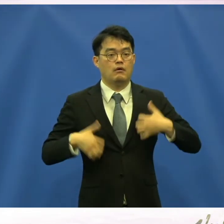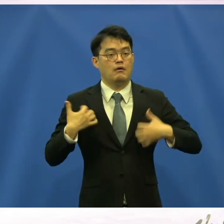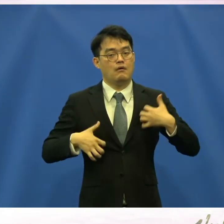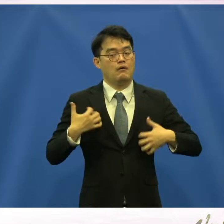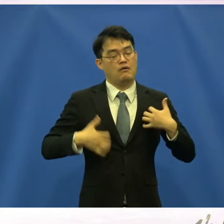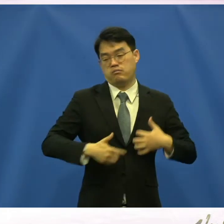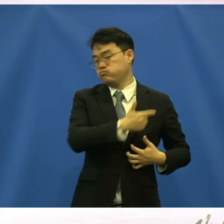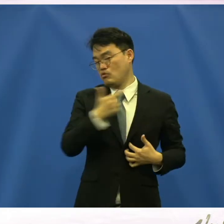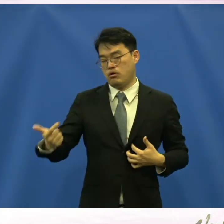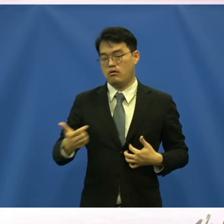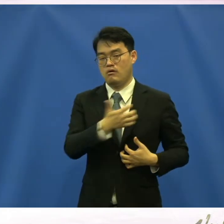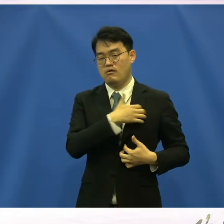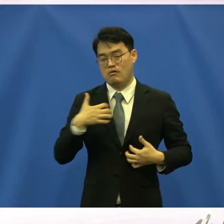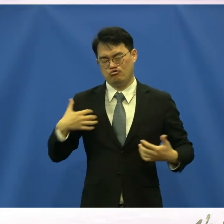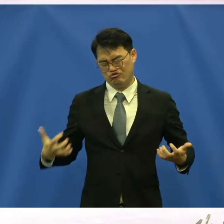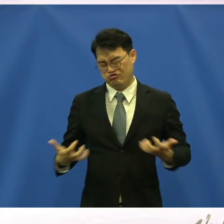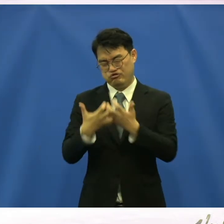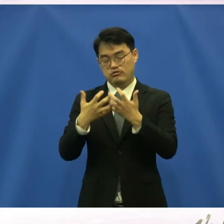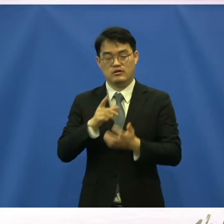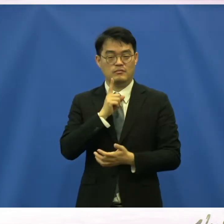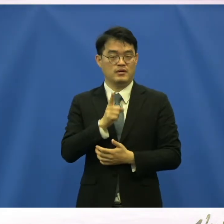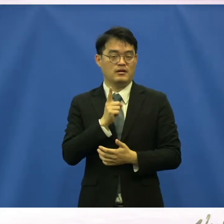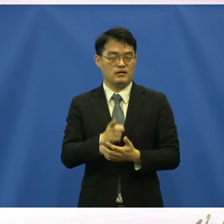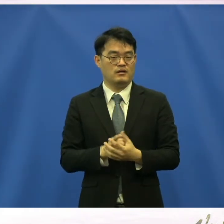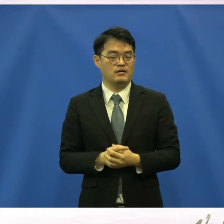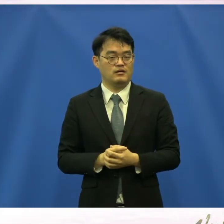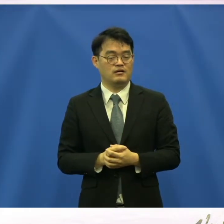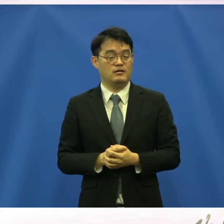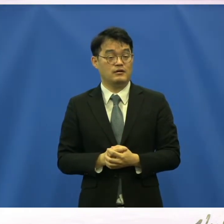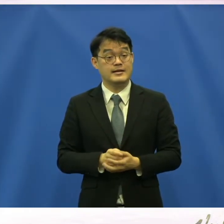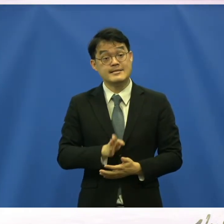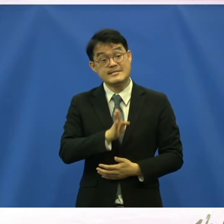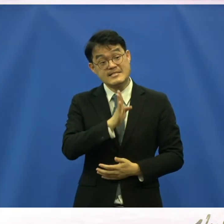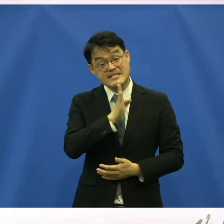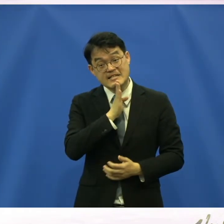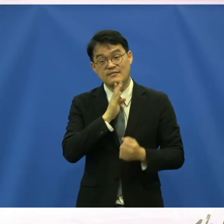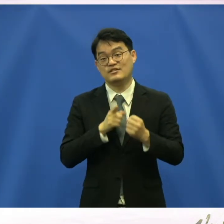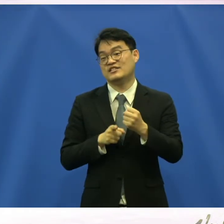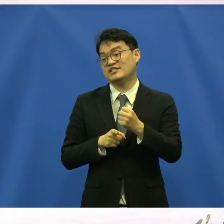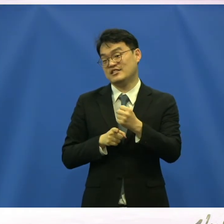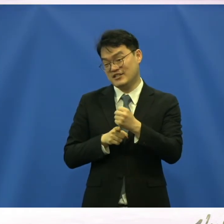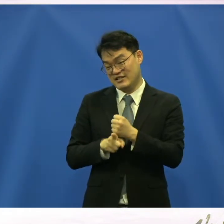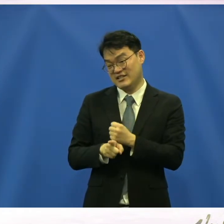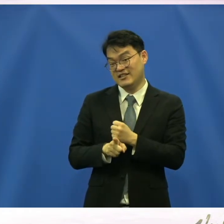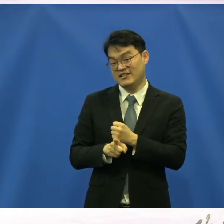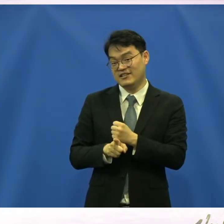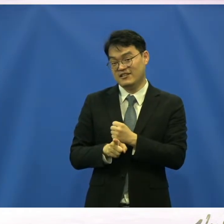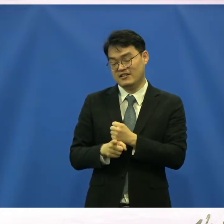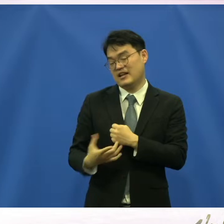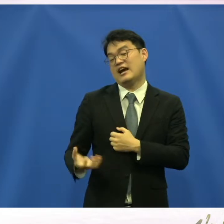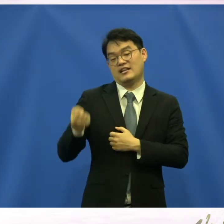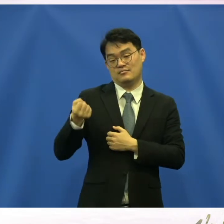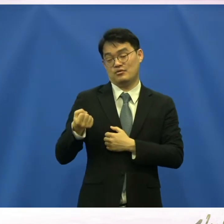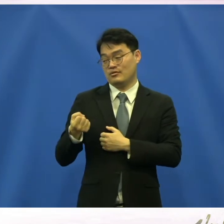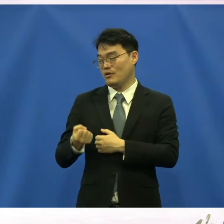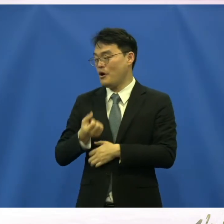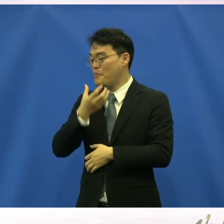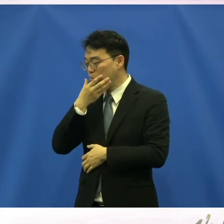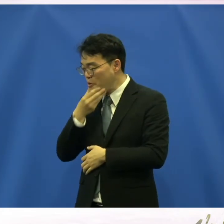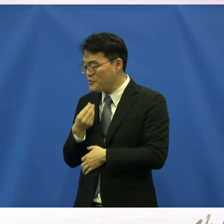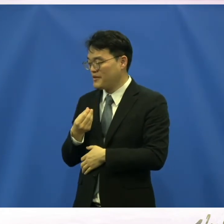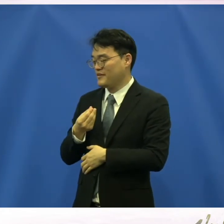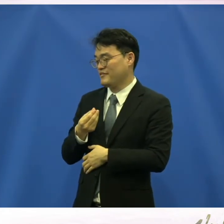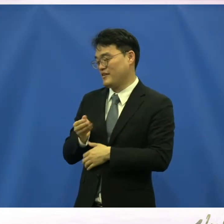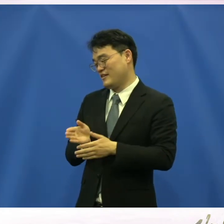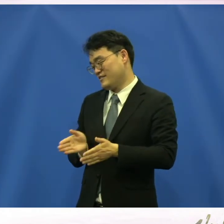이 비밀. 그러니까 참 진리의 길은 우리를 복되게 하고 우리를 기쁘게 하고 우리를 행복하게 하는 거예요.